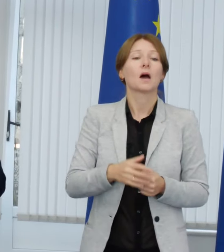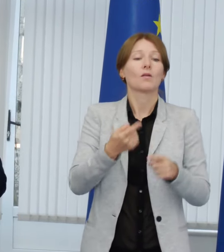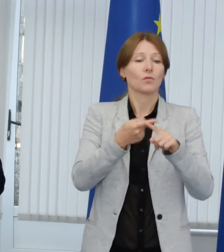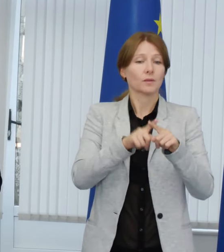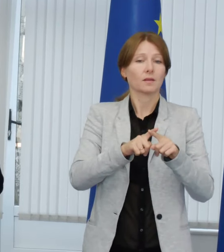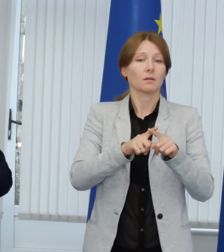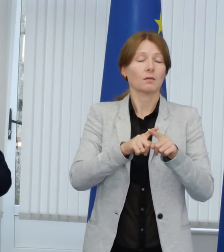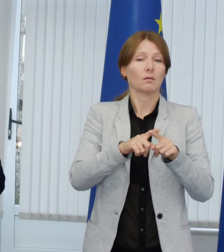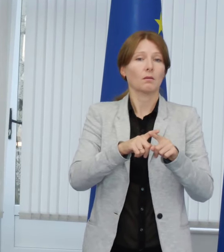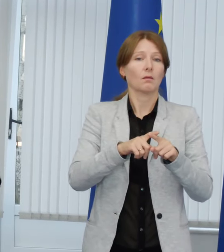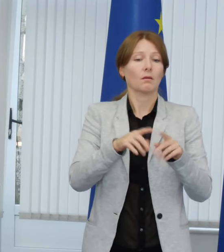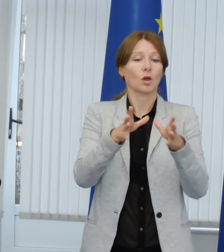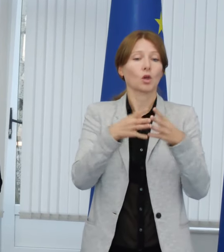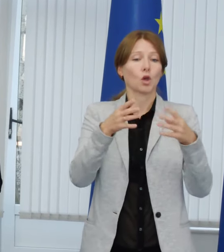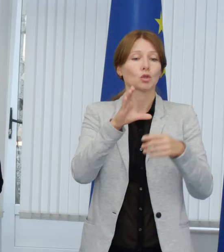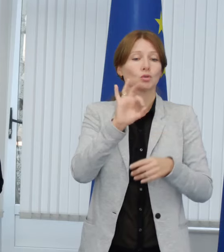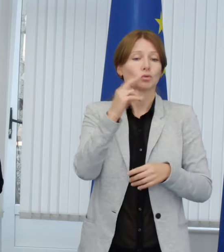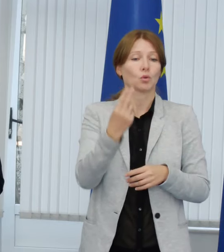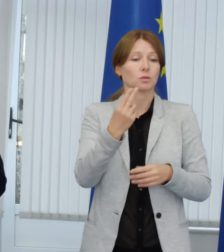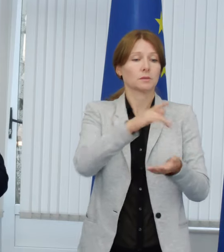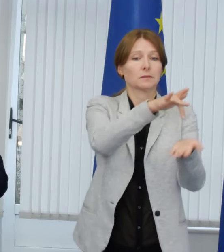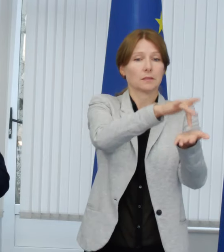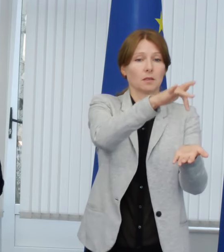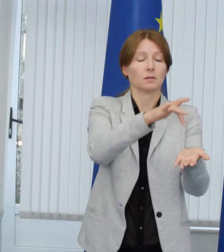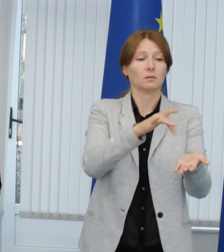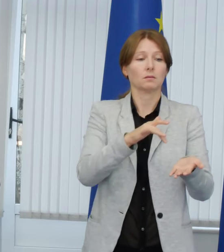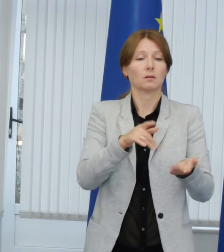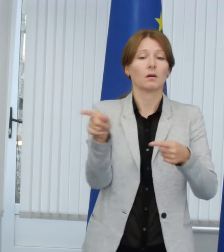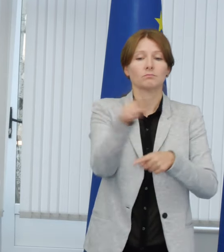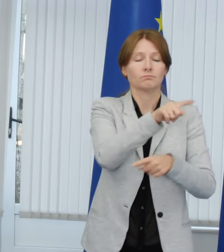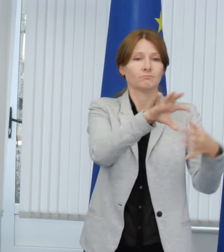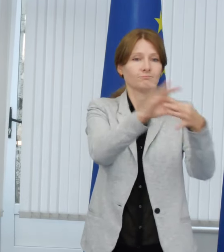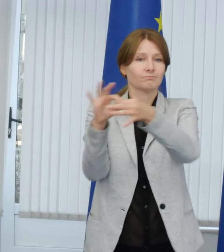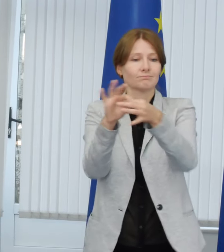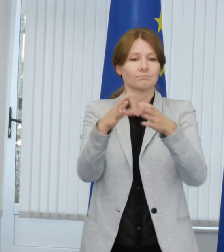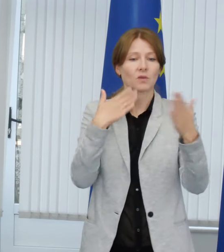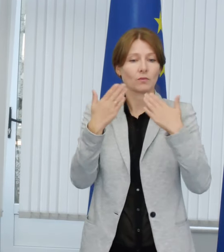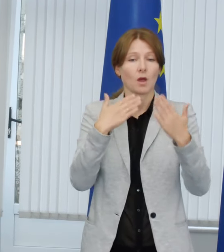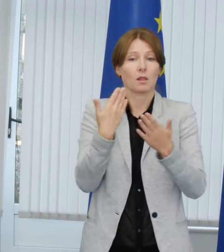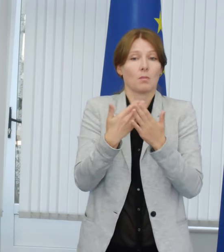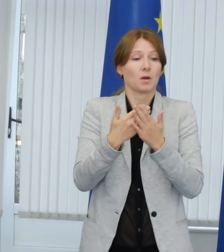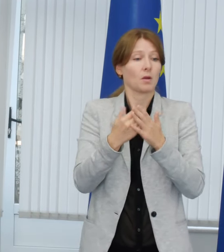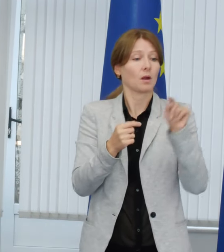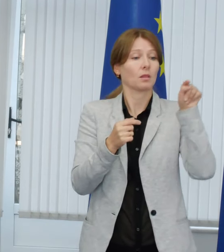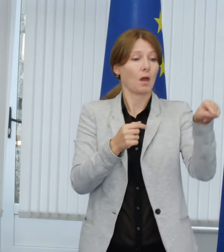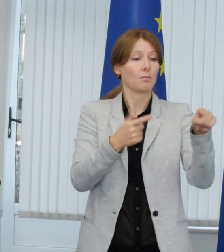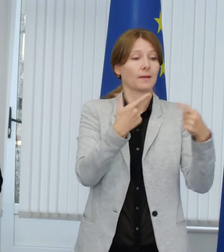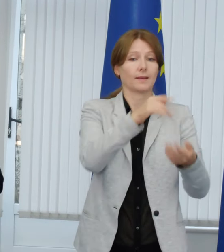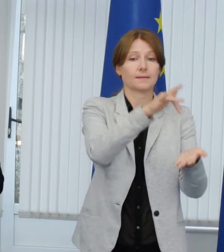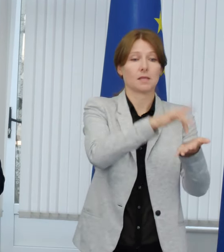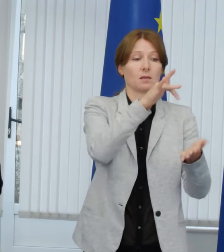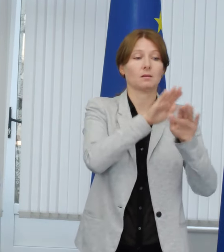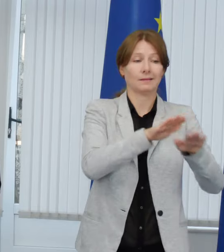agențiile teritoriale comunică între ele dacă la cineva, spre exemplu, centrele de plasament de urgență a copiilor aflați în